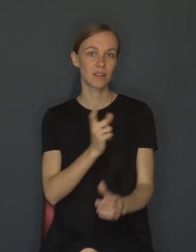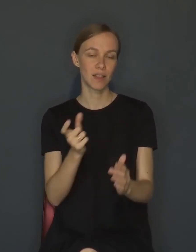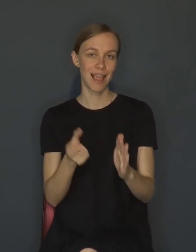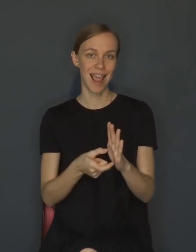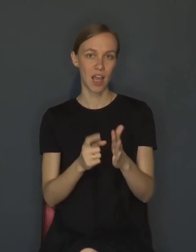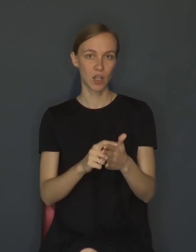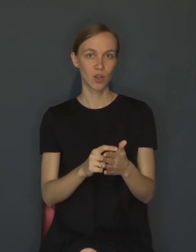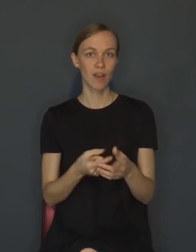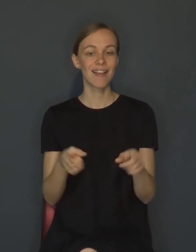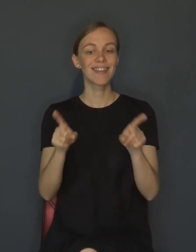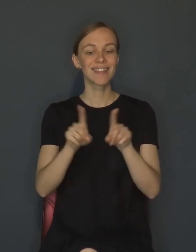Людви Сарні,